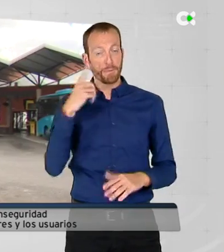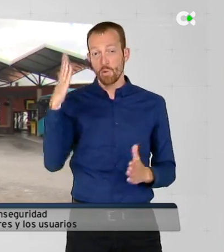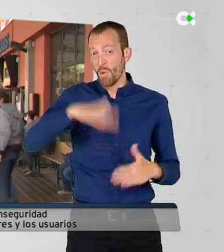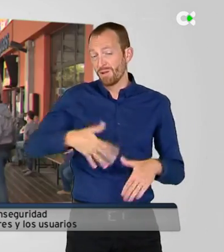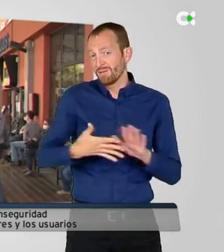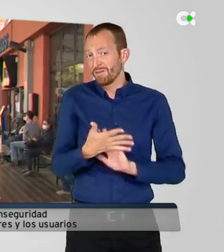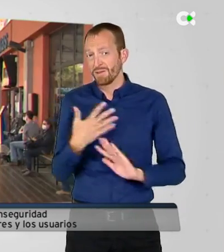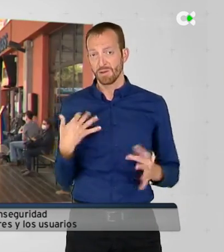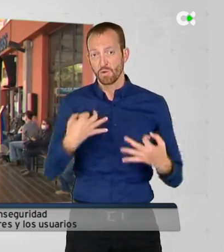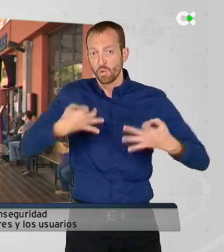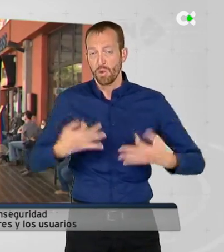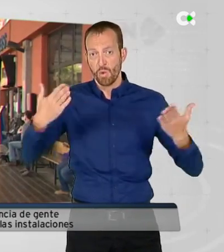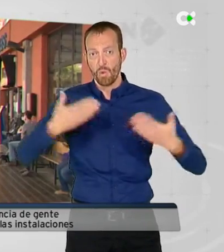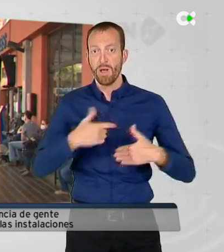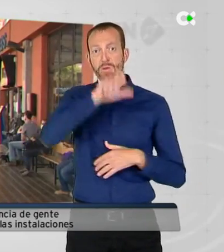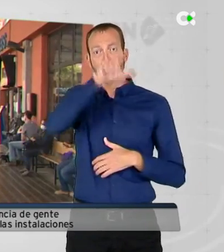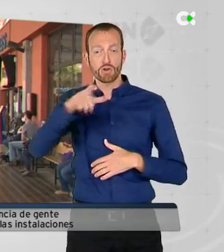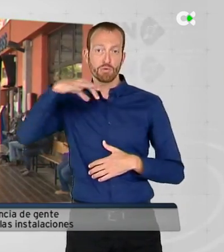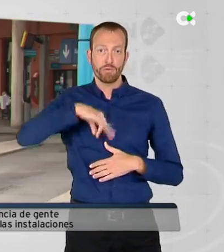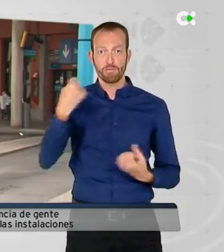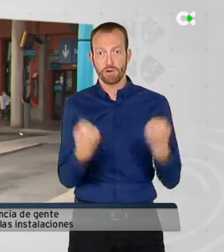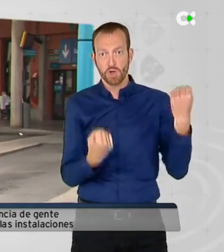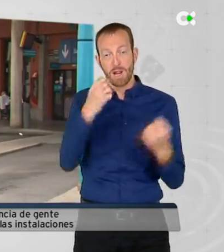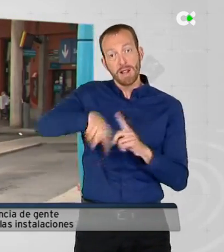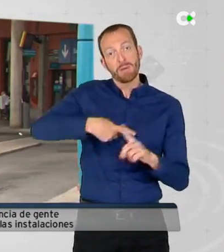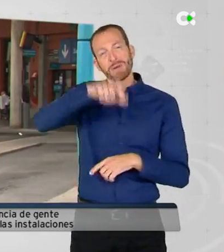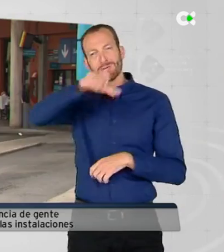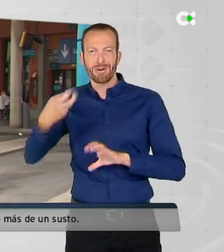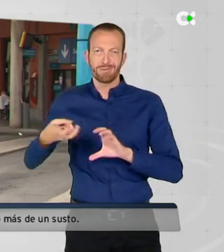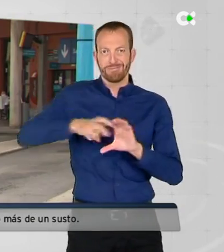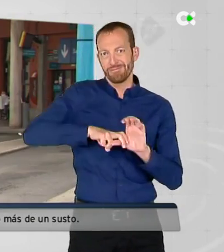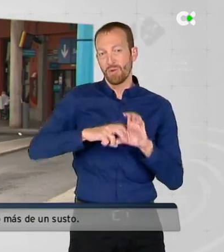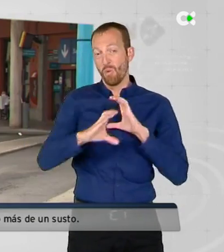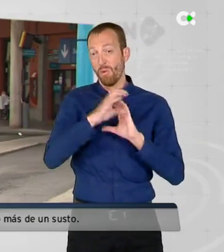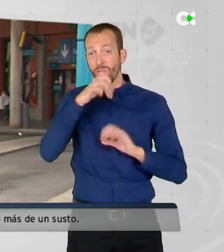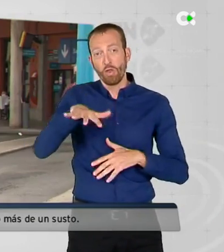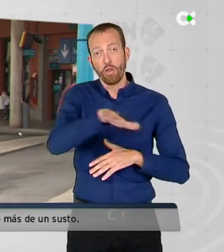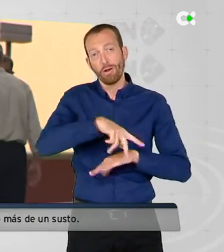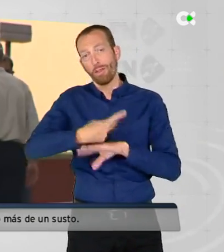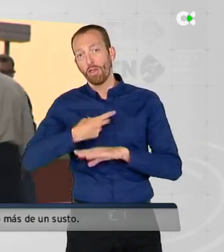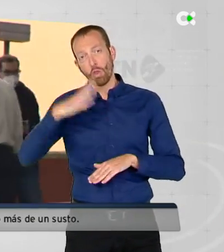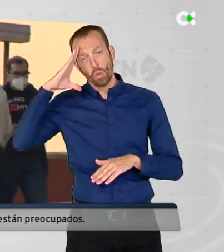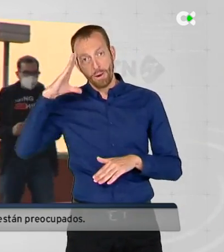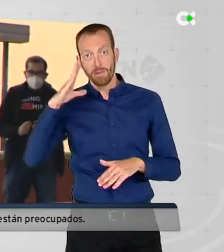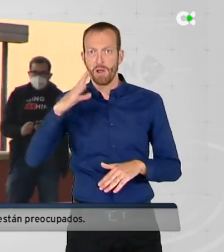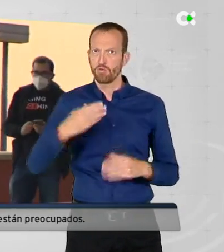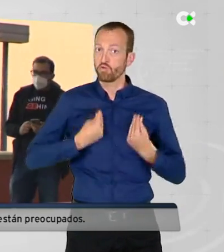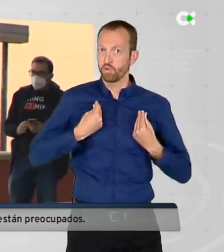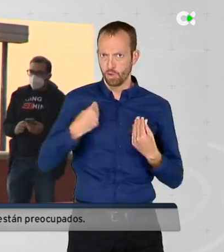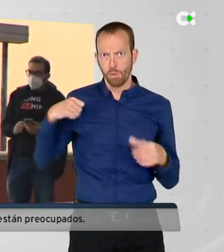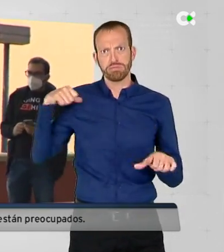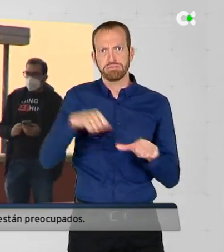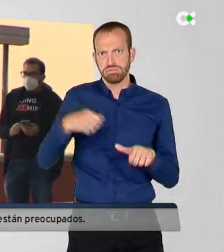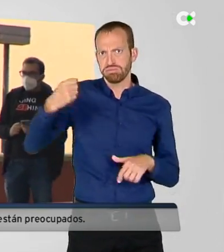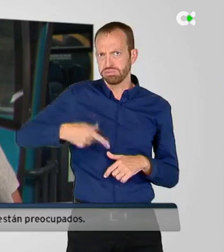inseguridad en los conductores y los usuarios por la presencia de gente que duerme en las instalaciones y que ya ha dado más de un susto. Los trabajadores están